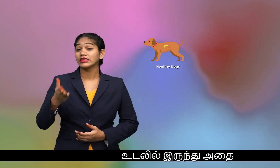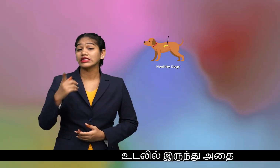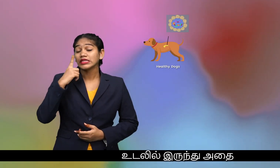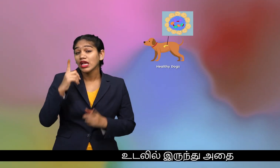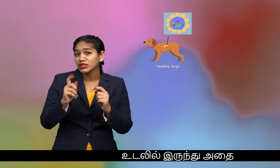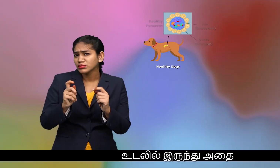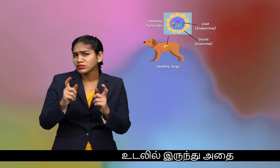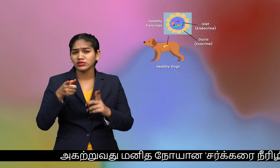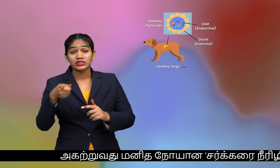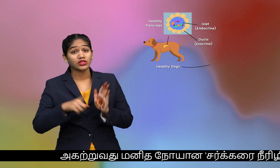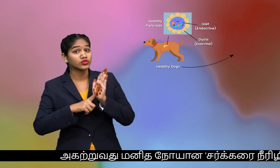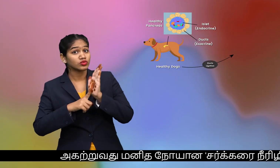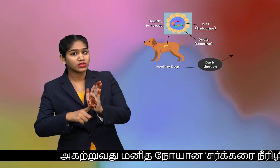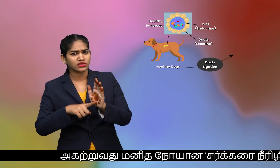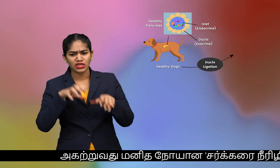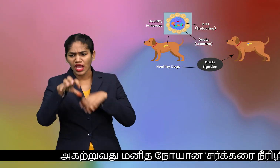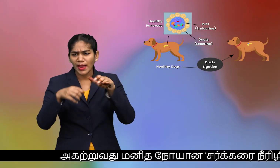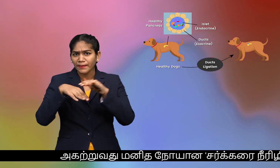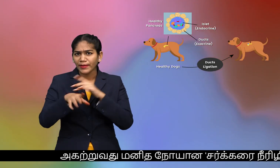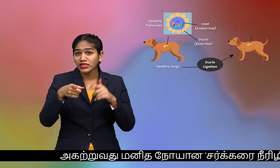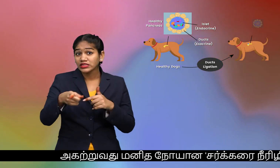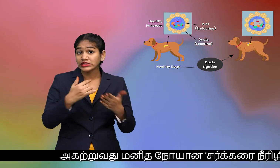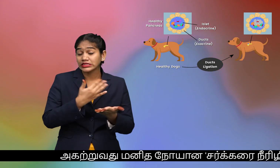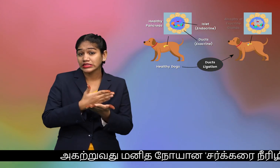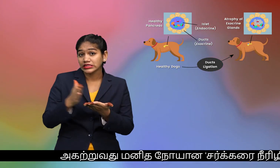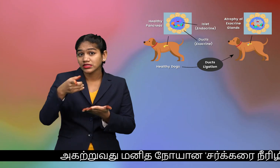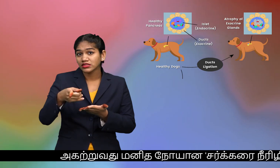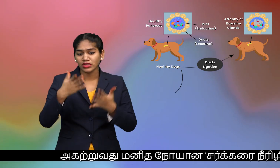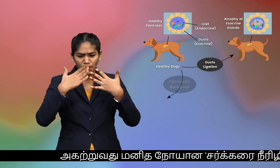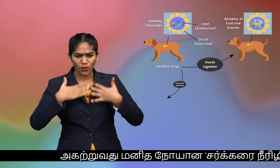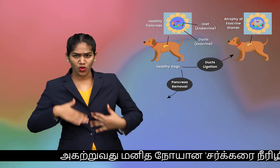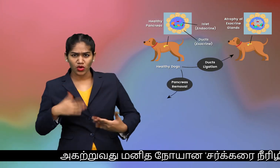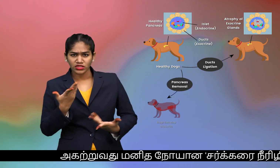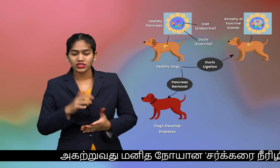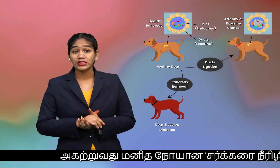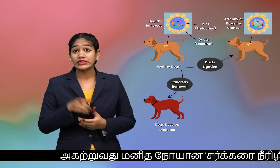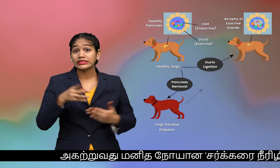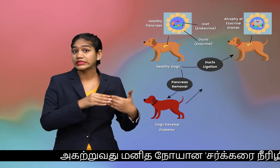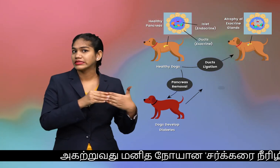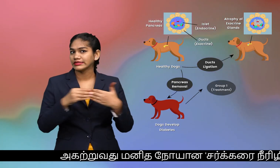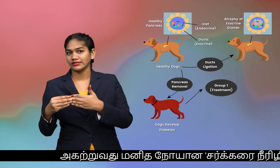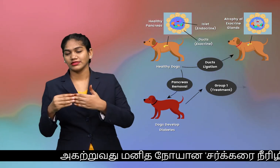உடலில் இருந்த அதை அகற்றுவது மனித நோயான சர்க்கரை நீரிழிவு